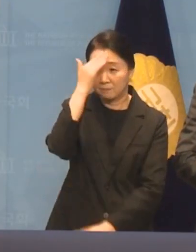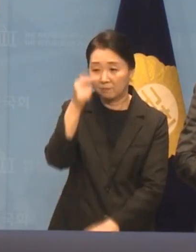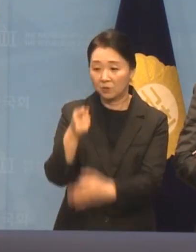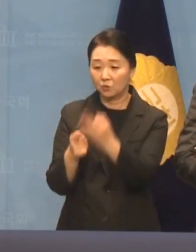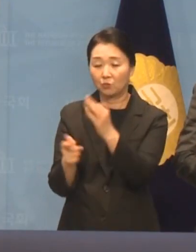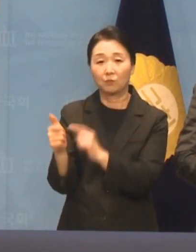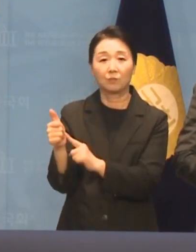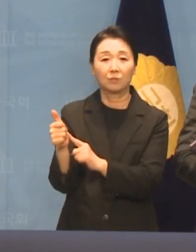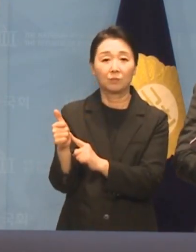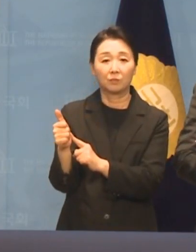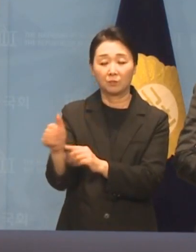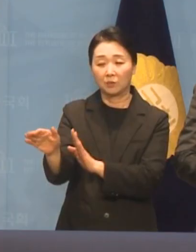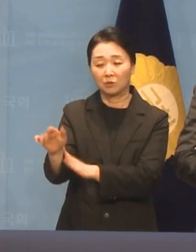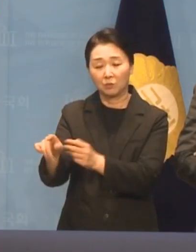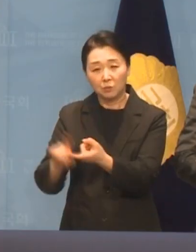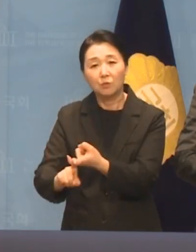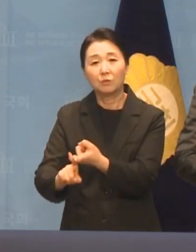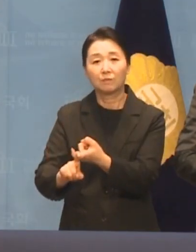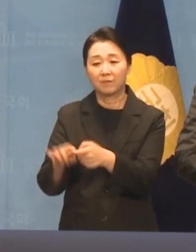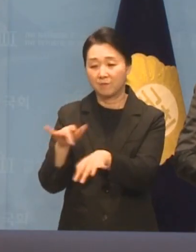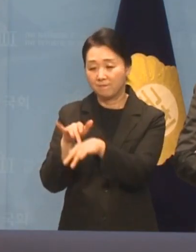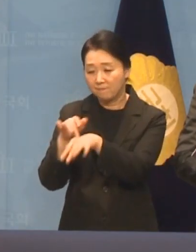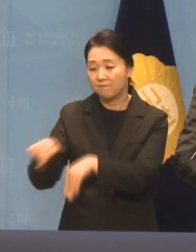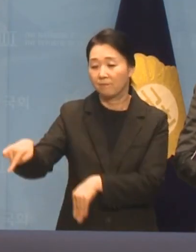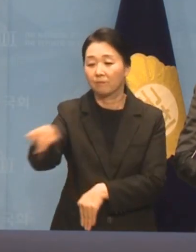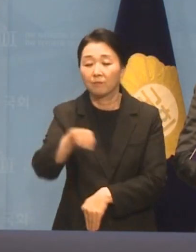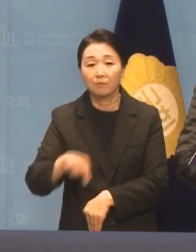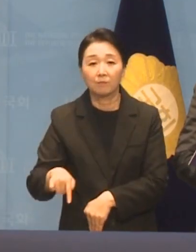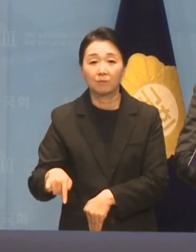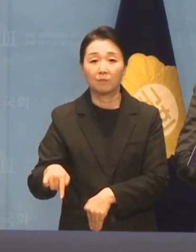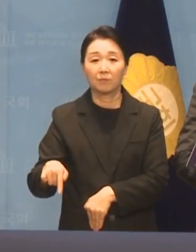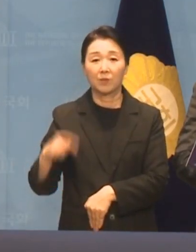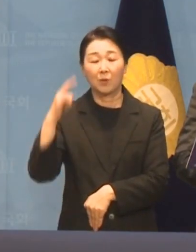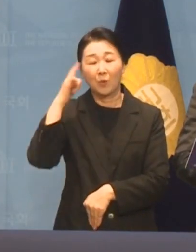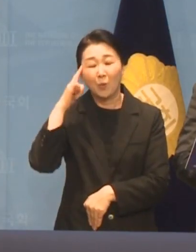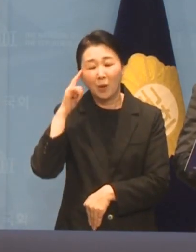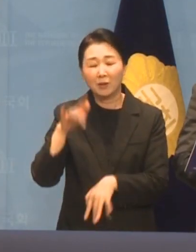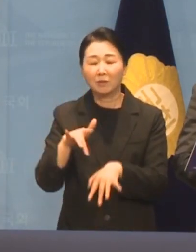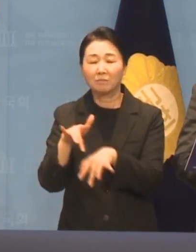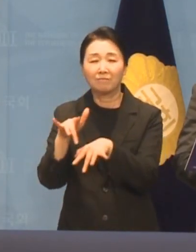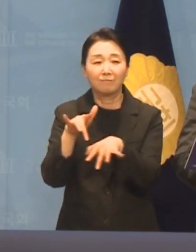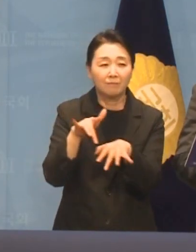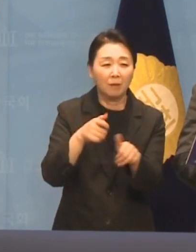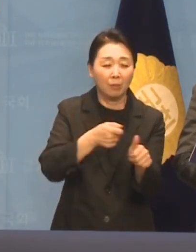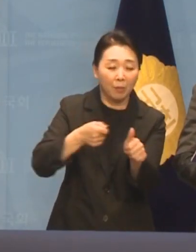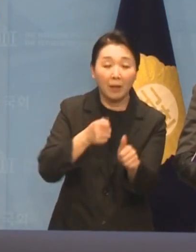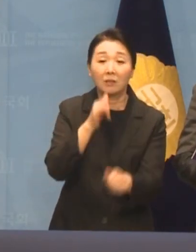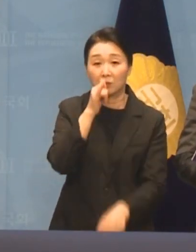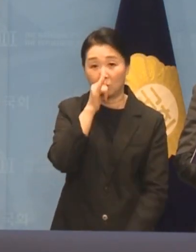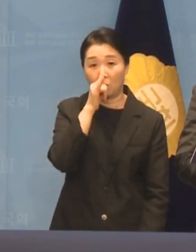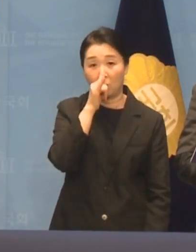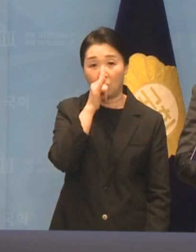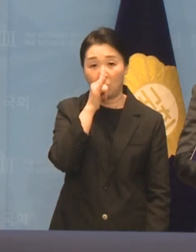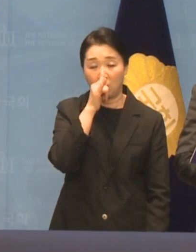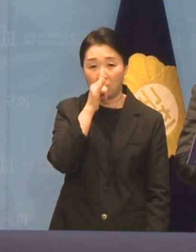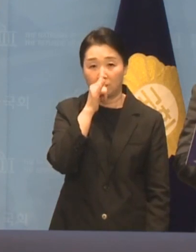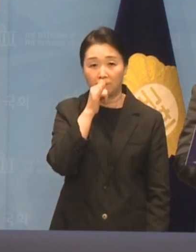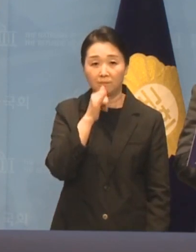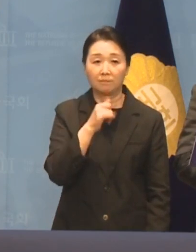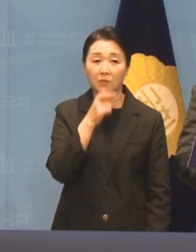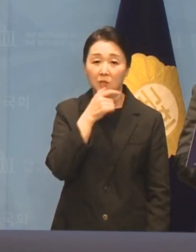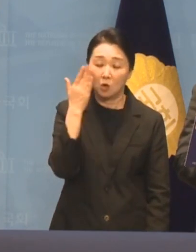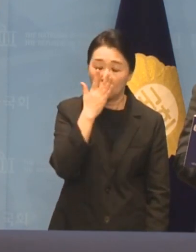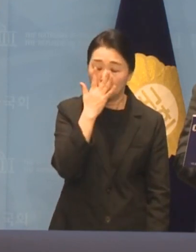윤석열의 구구 유령들이 지방령처럼 남아 있습니다. 이들은 요순